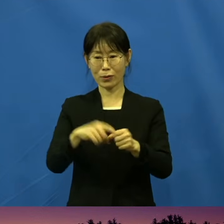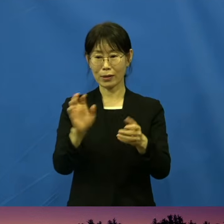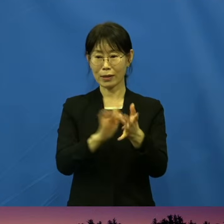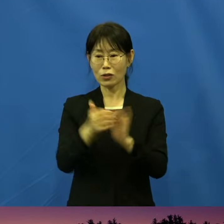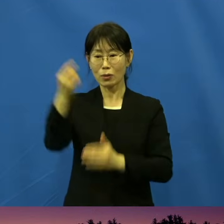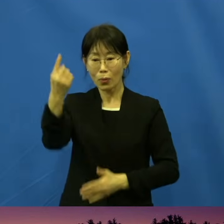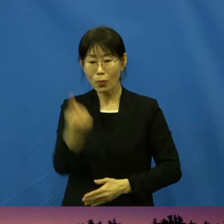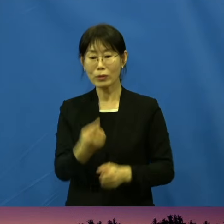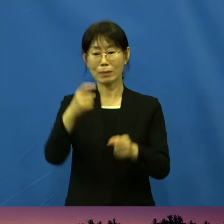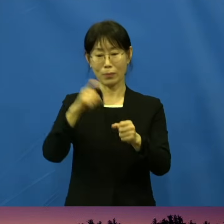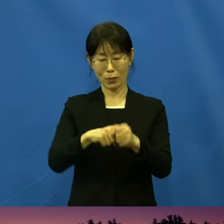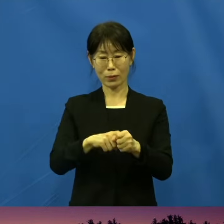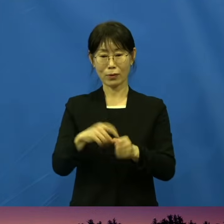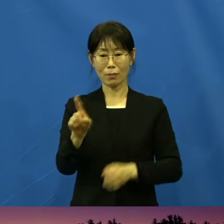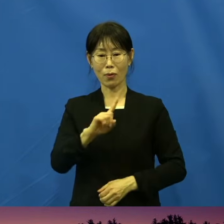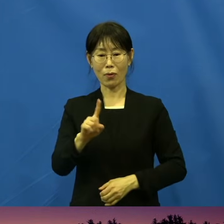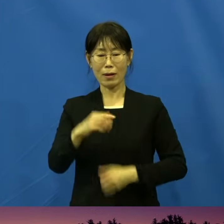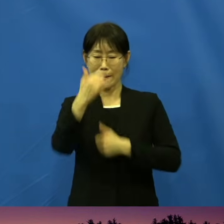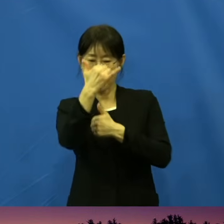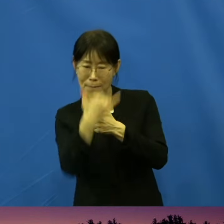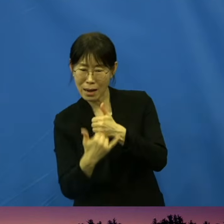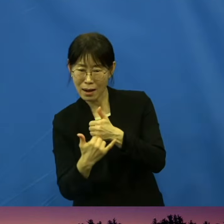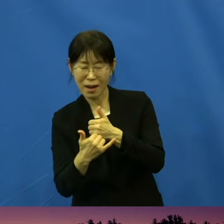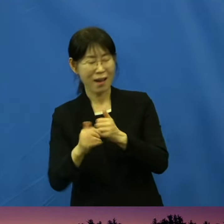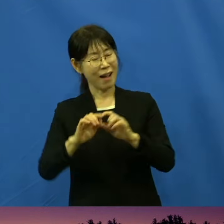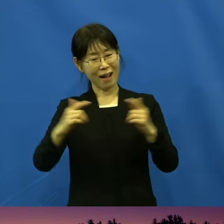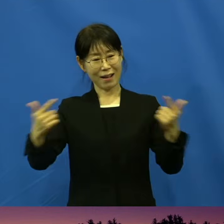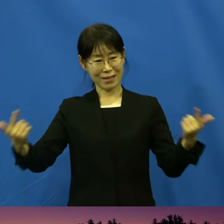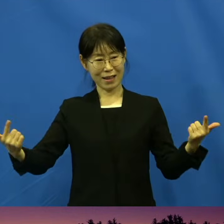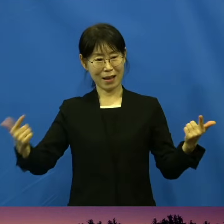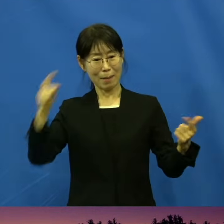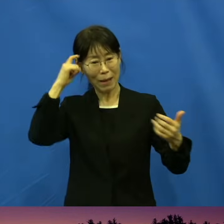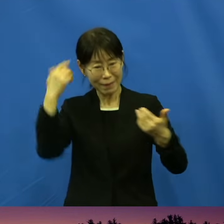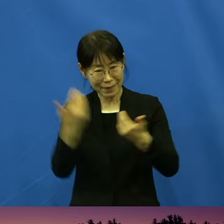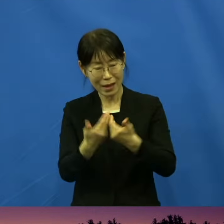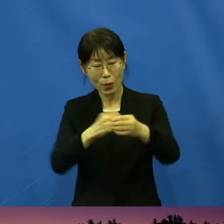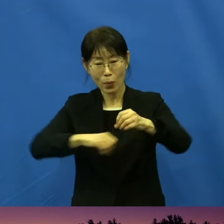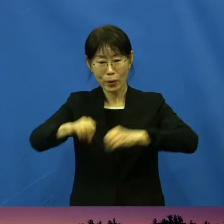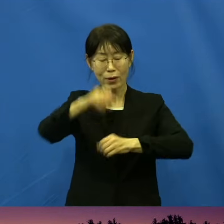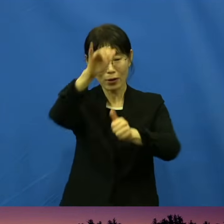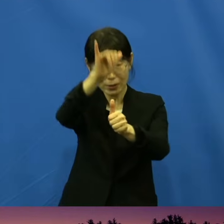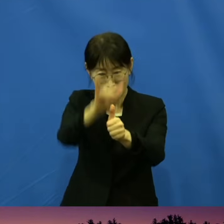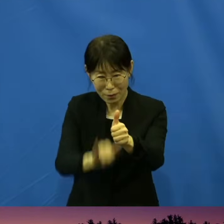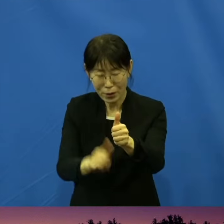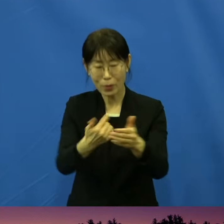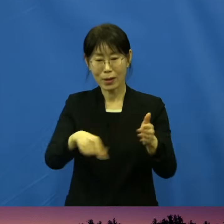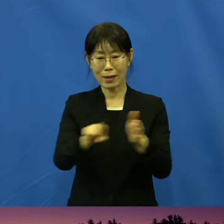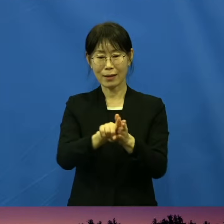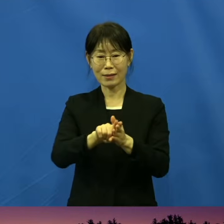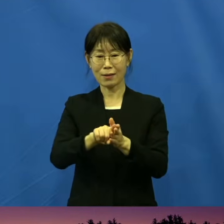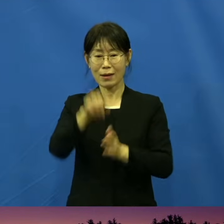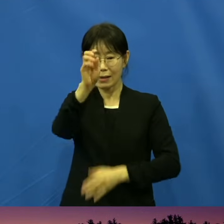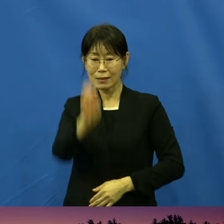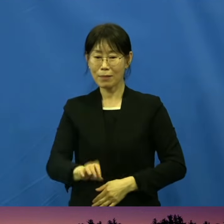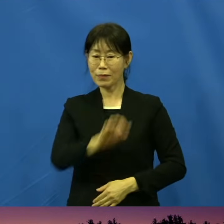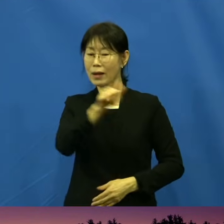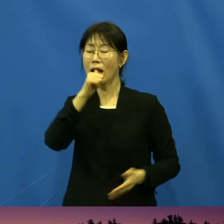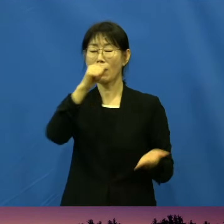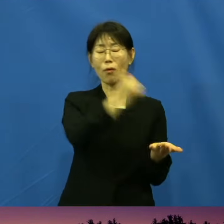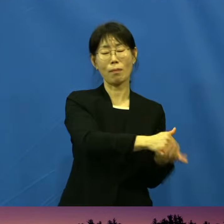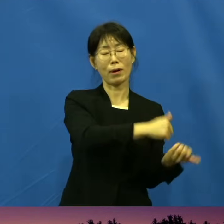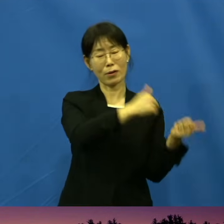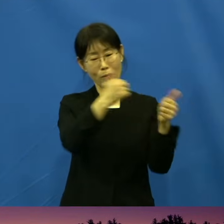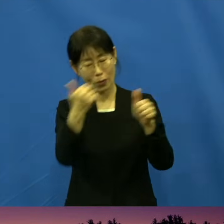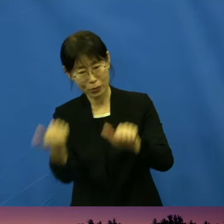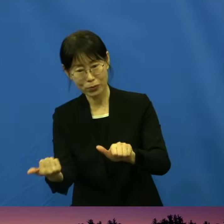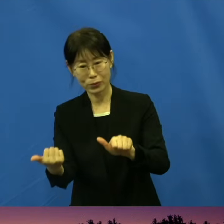뭐예요? 섬김을 받으러 오신 게 아니라 섬기려고 오셨다. 섬기기 위해서 자기 목숨을 많은 사람의 대속물로